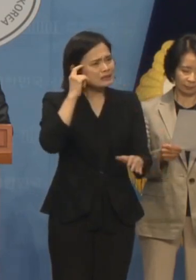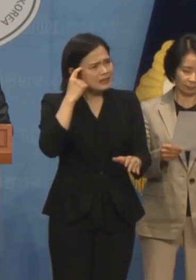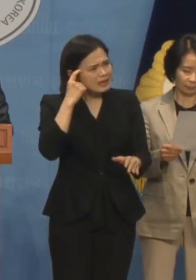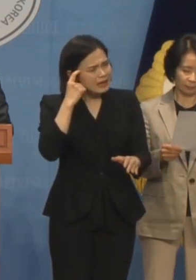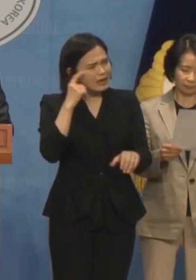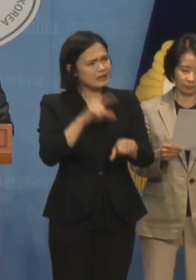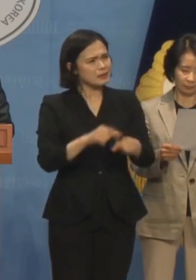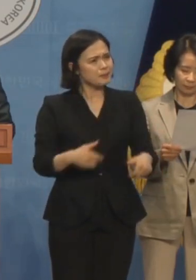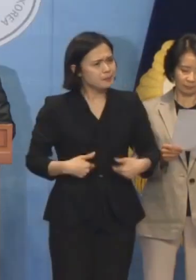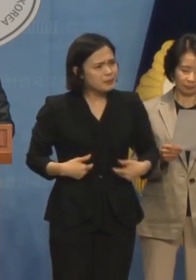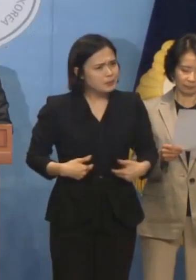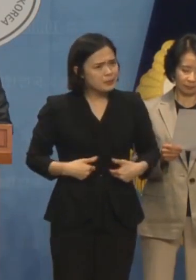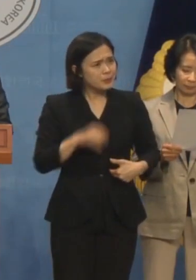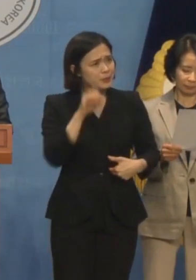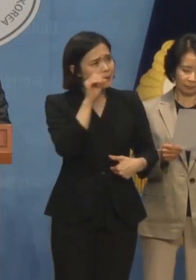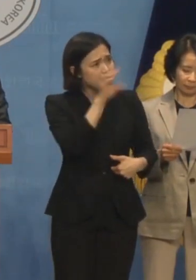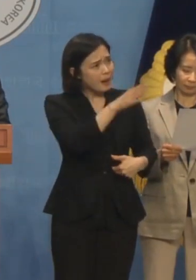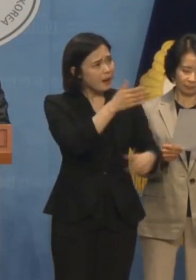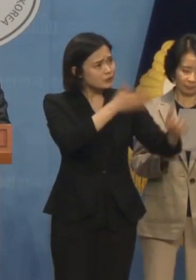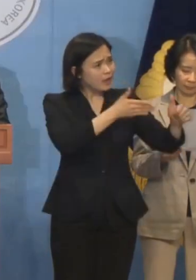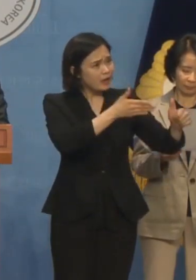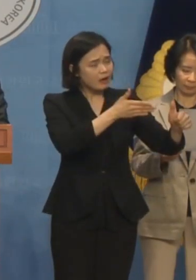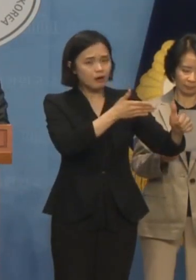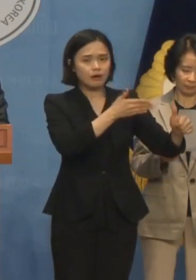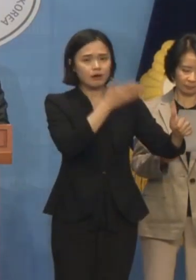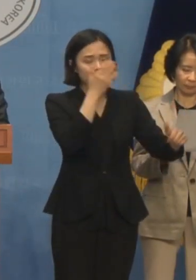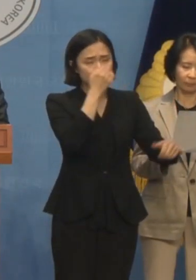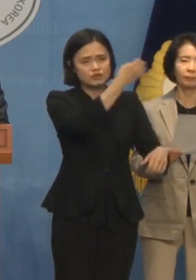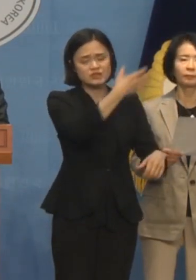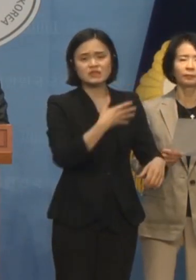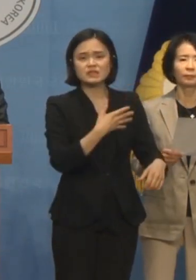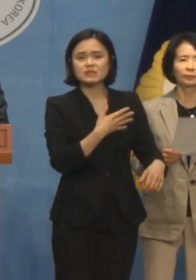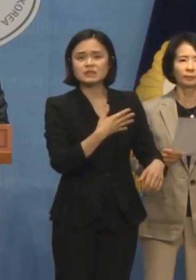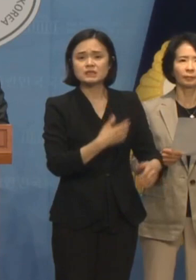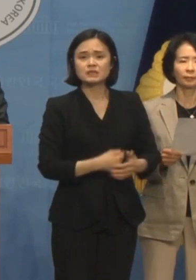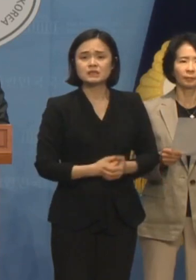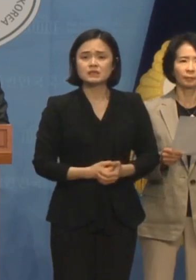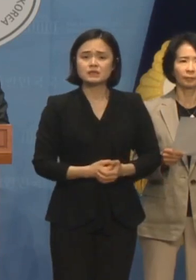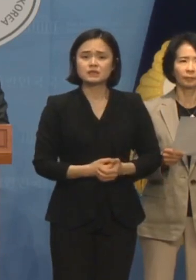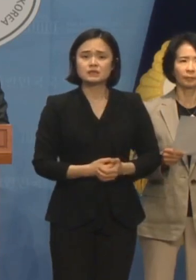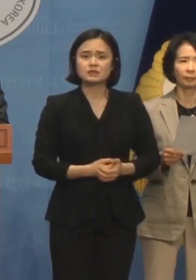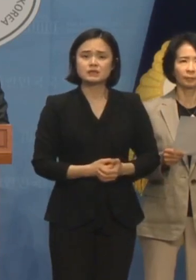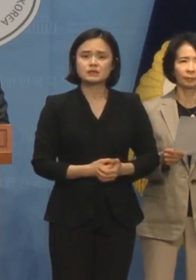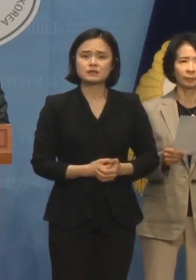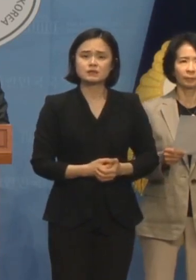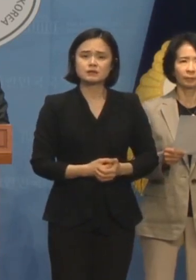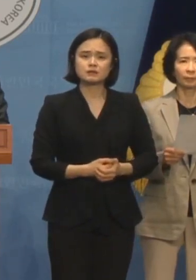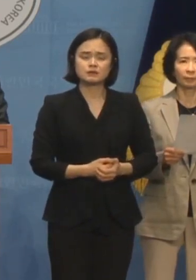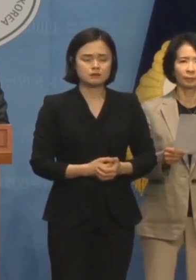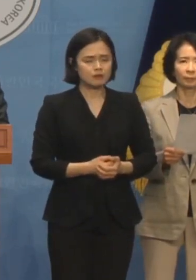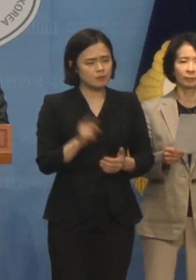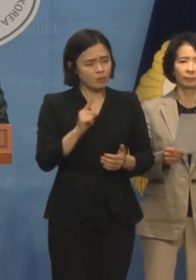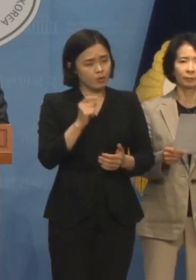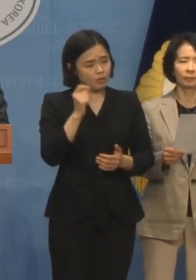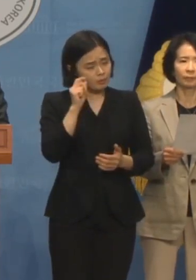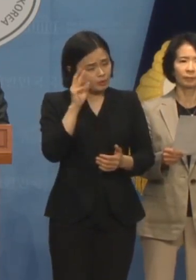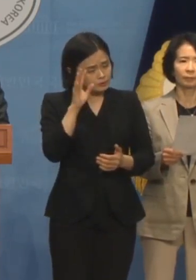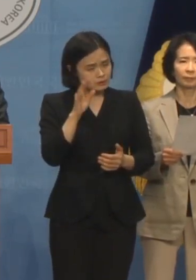채 최장 90일간의 기간이 필요한 숙려 기간을 9초 만에 끝냈습니다.